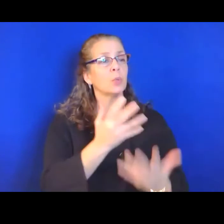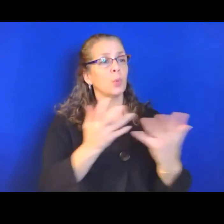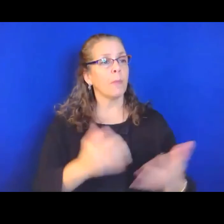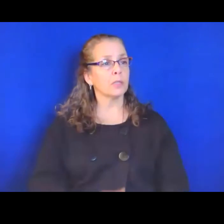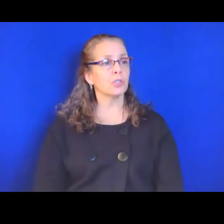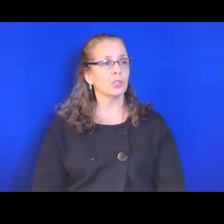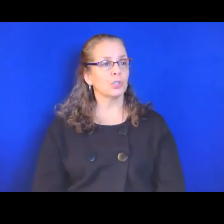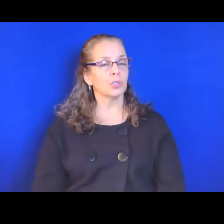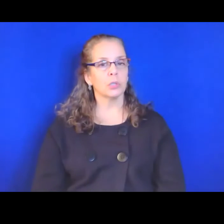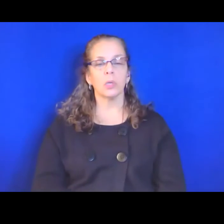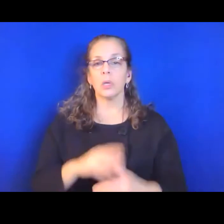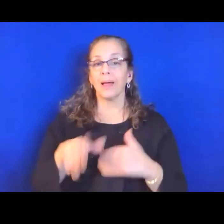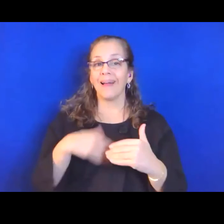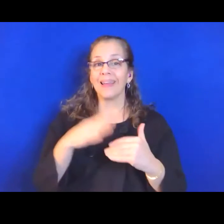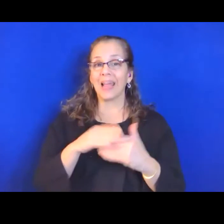事情。